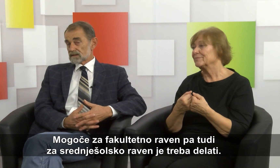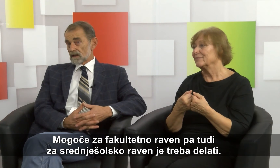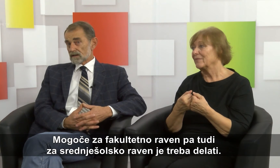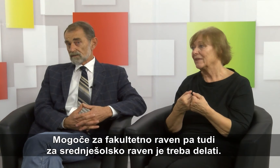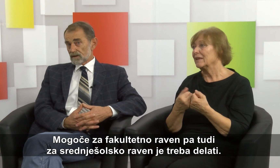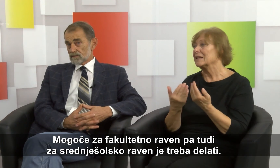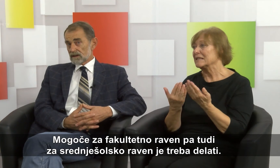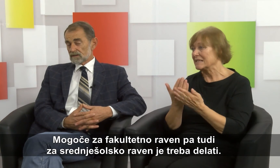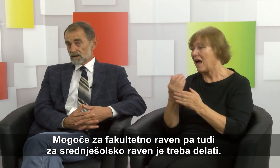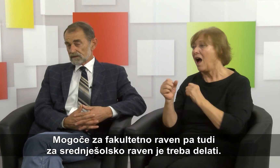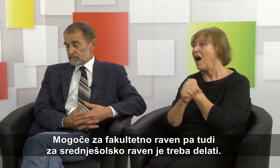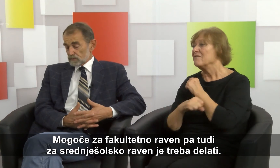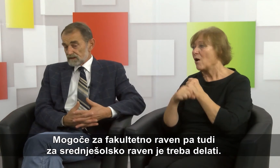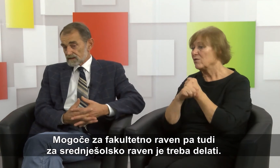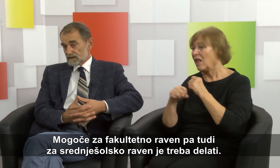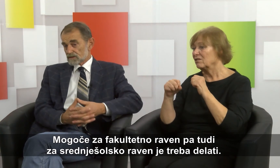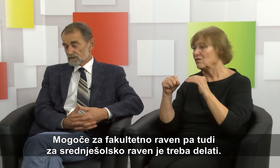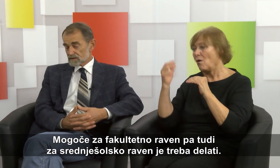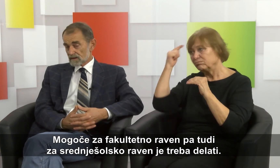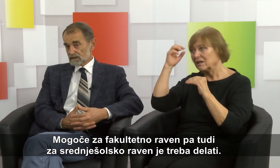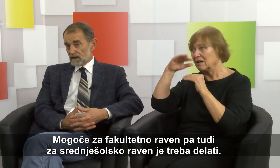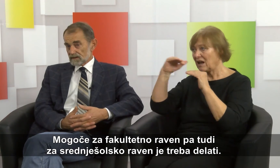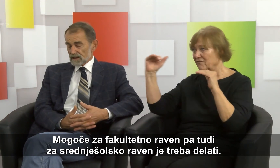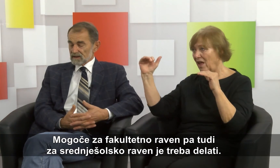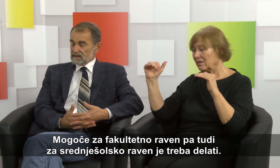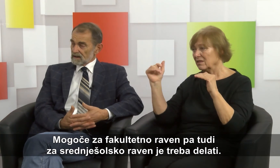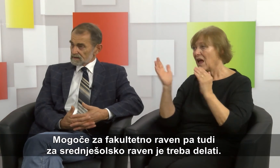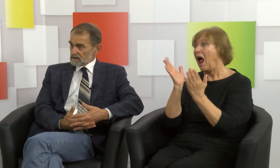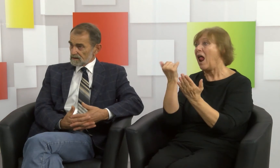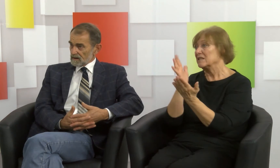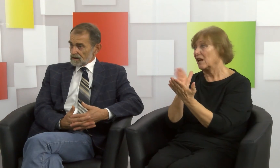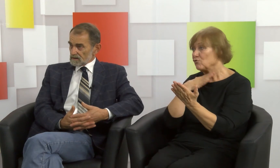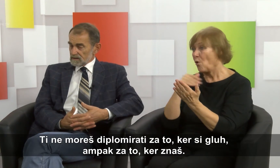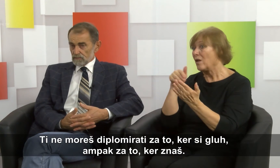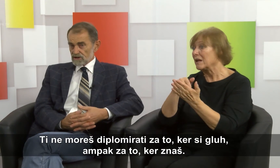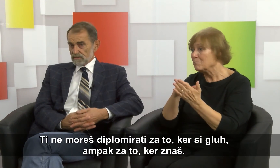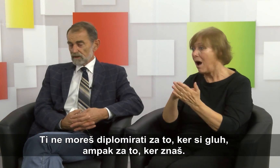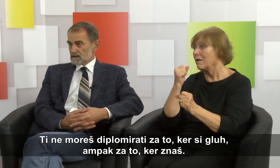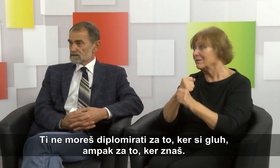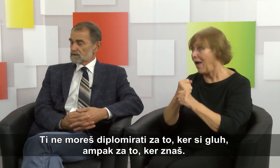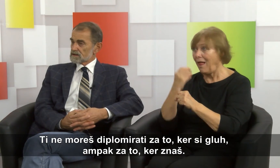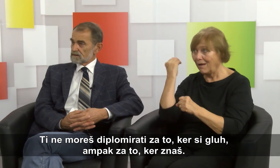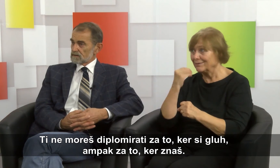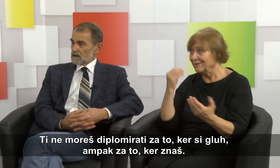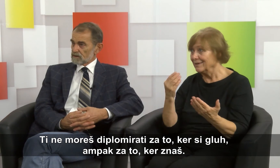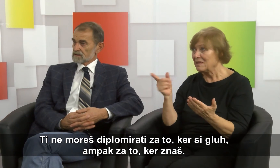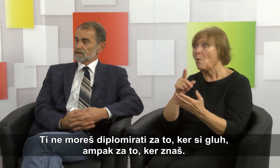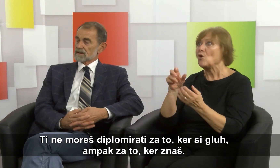Za fakultetno raven, tudi za srednješolsko raven, je treba delati. Ti ne možeš diplomirati zato, ker si gluh, ampak zato, ker